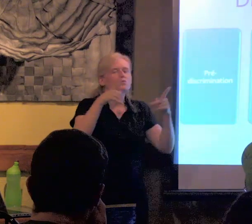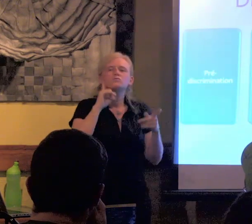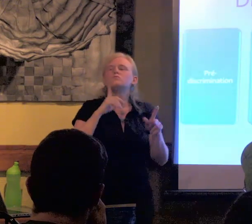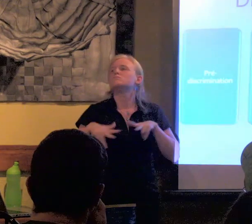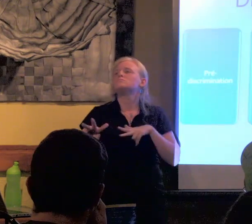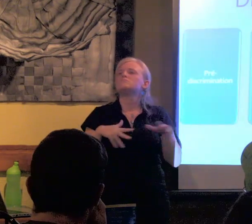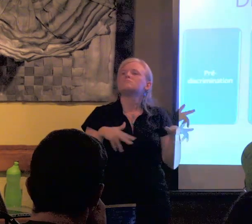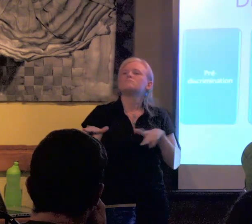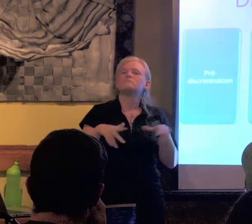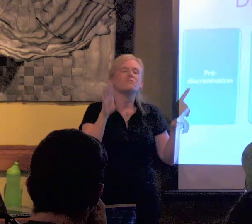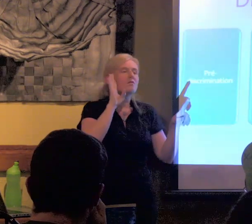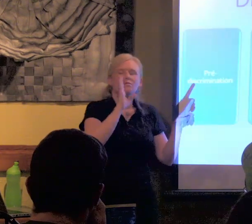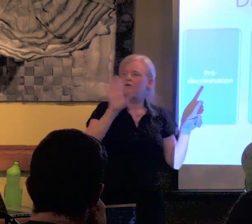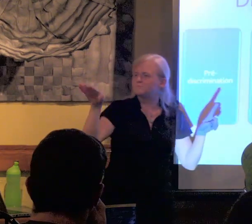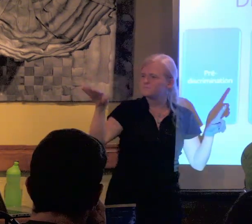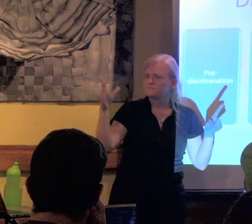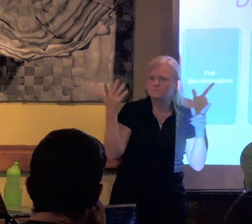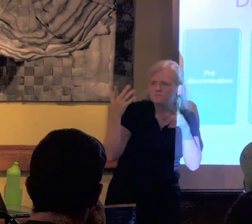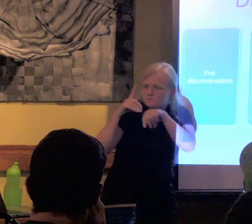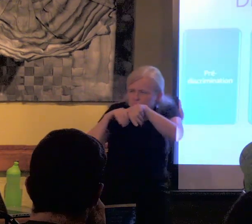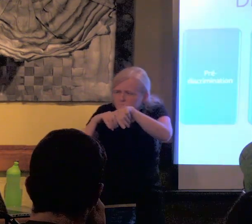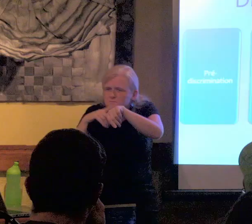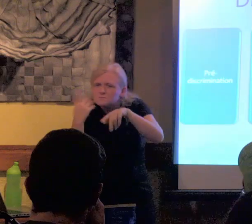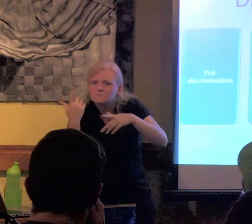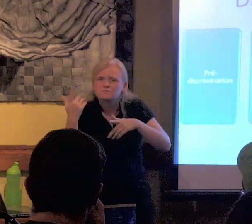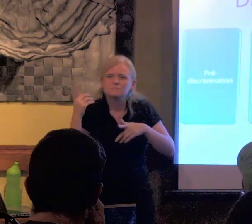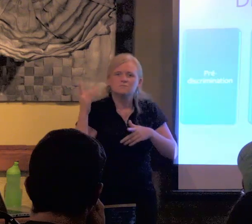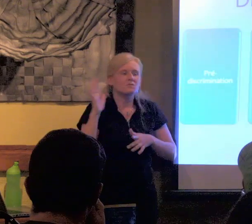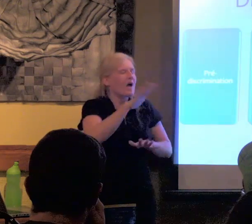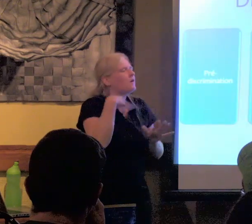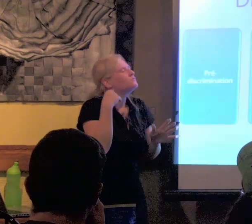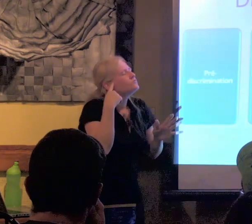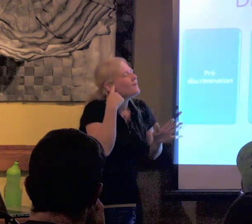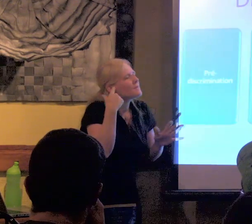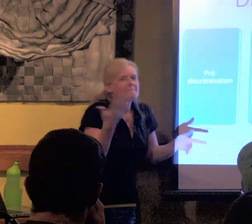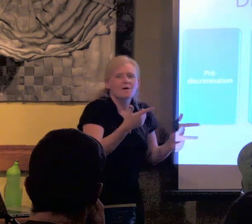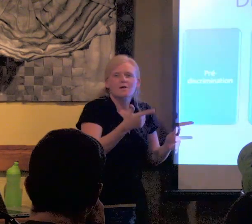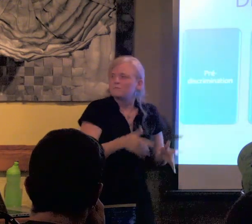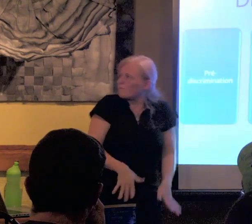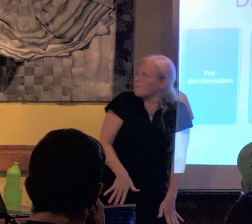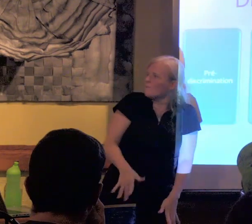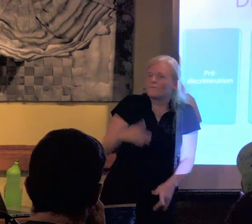L'ignorance peut se transformer en discrimination directe, c'est-à-dire qu'une personne entendante, par exemple,